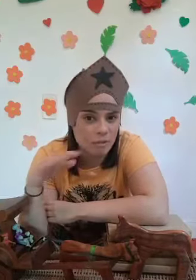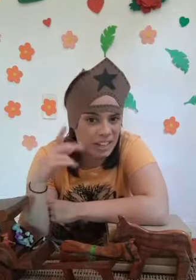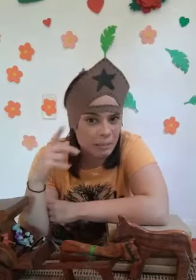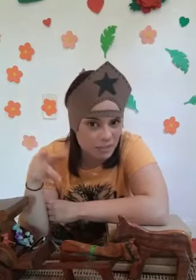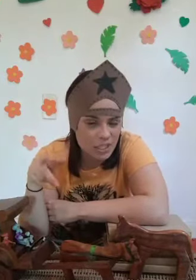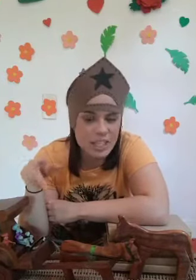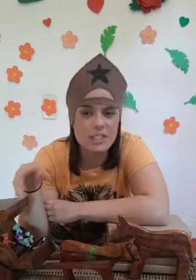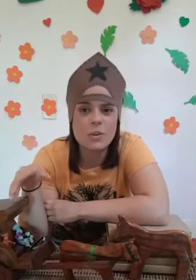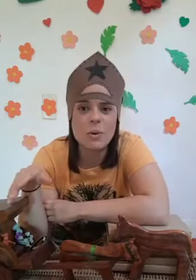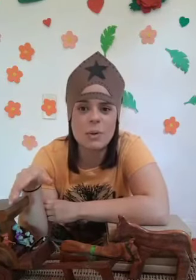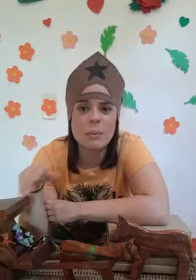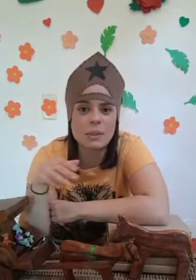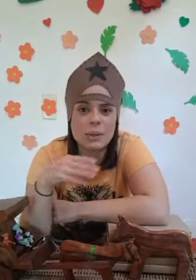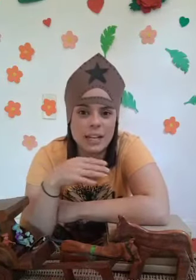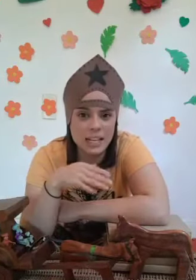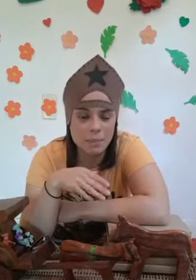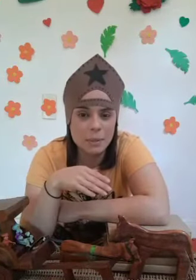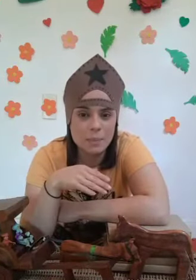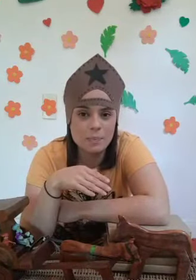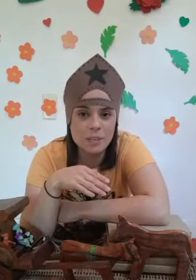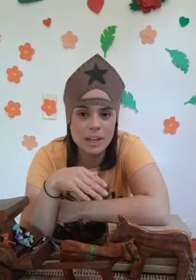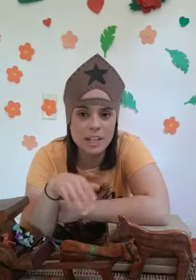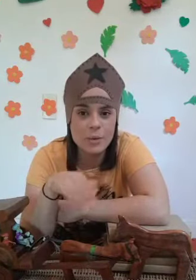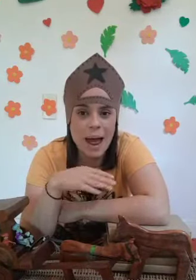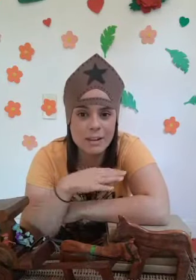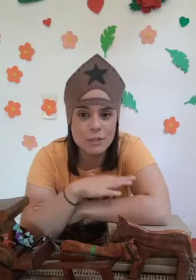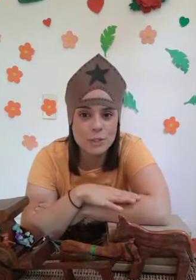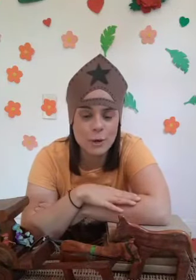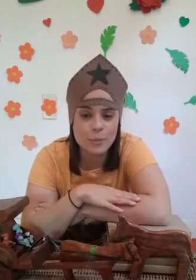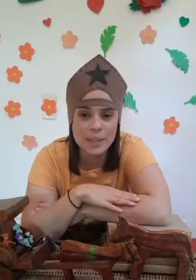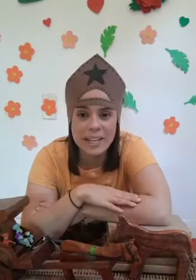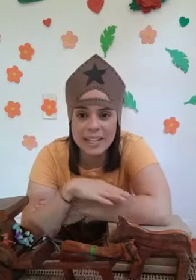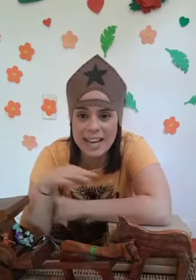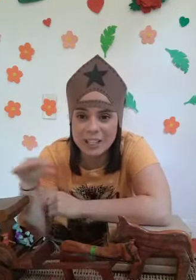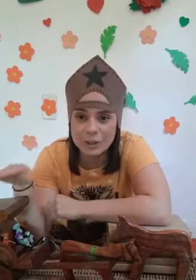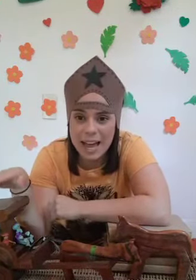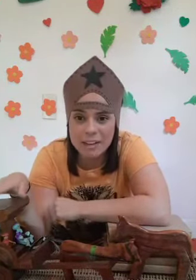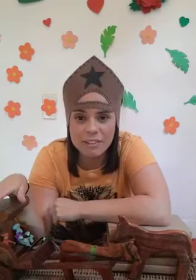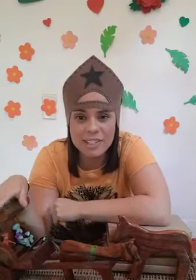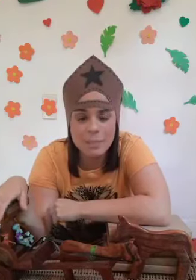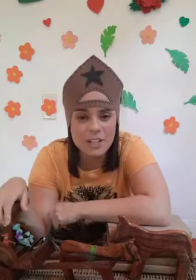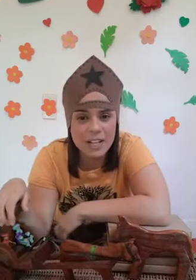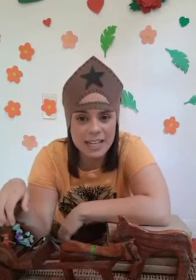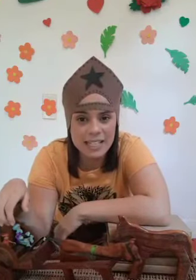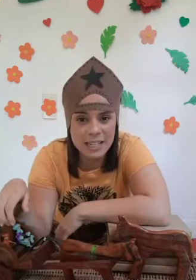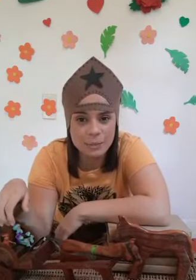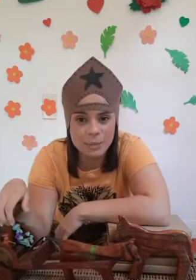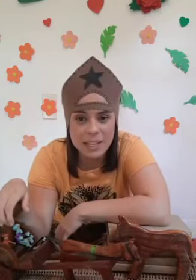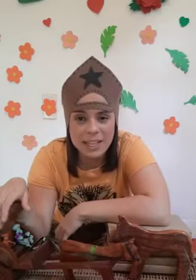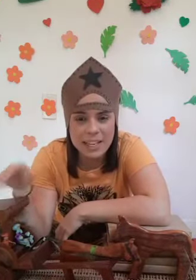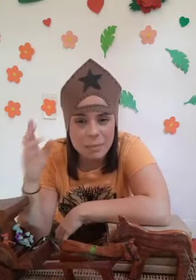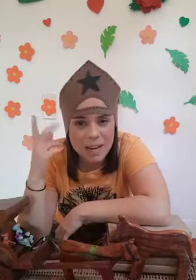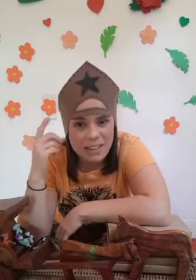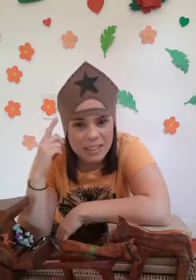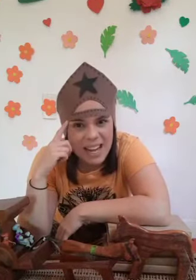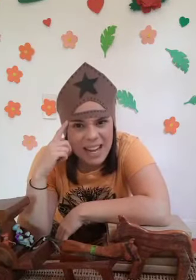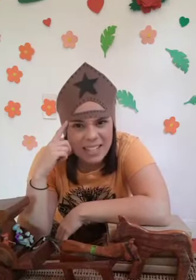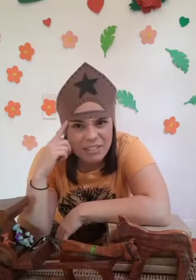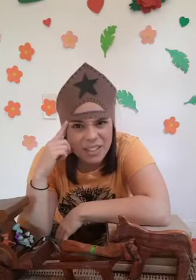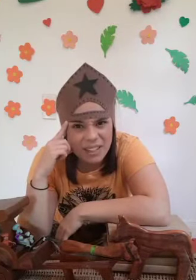falei pra vocês, o meu amigo Relâmpago e o Raio de Sol, que adoraram fazer parte da canção e lembraram da vida